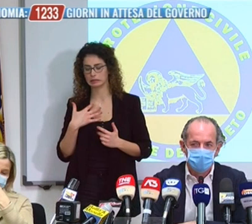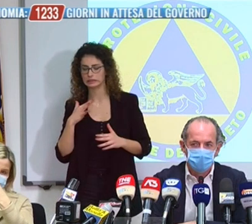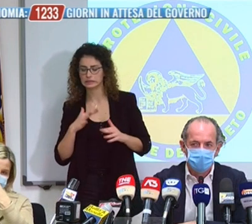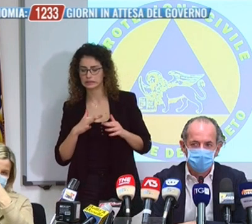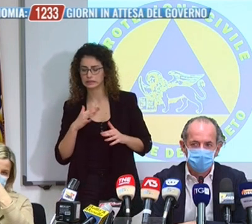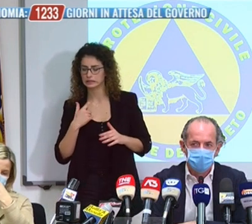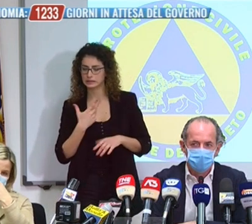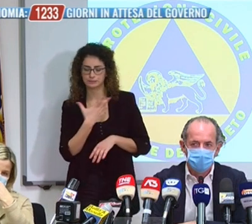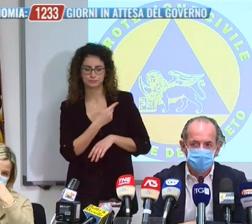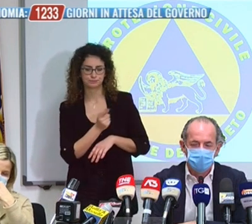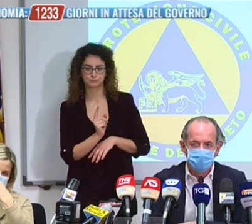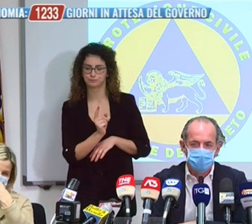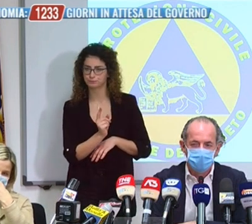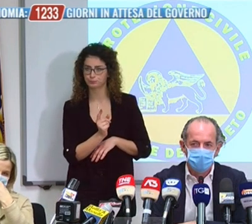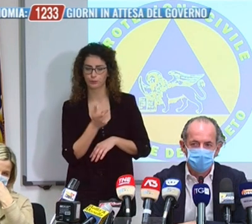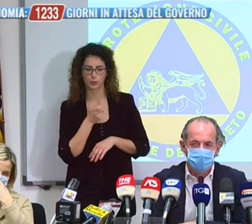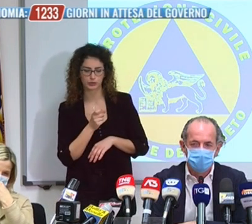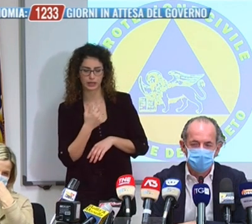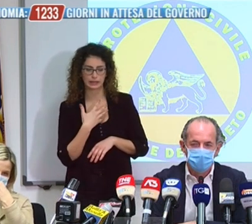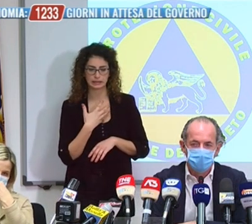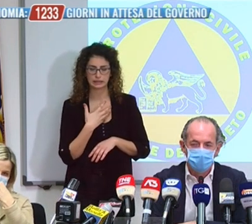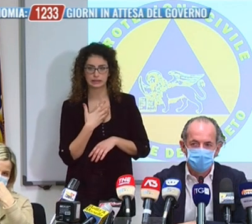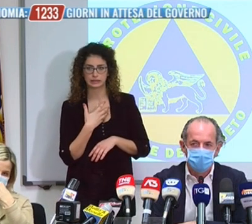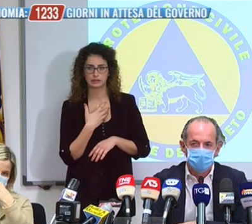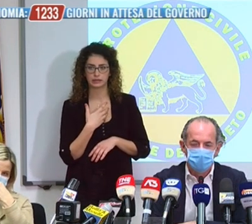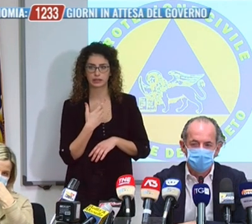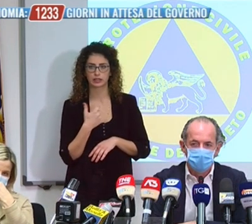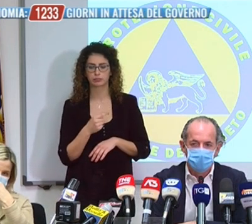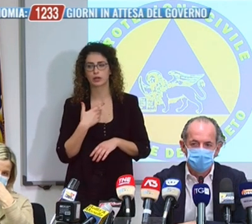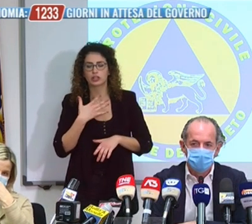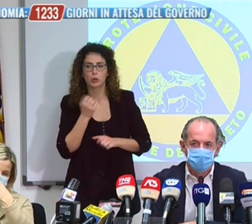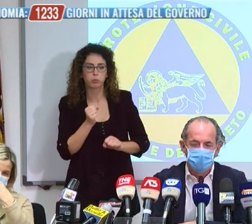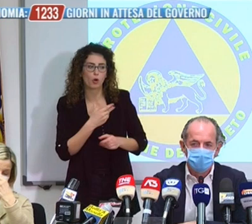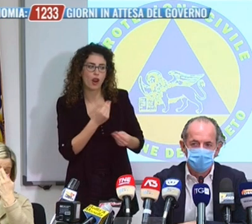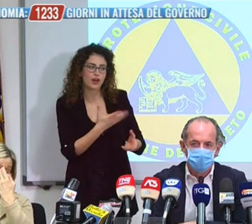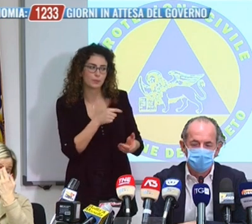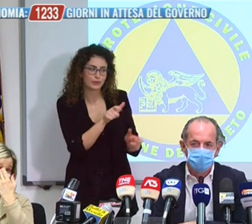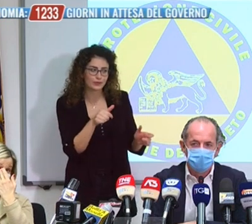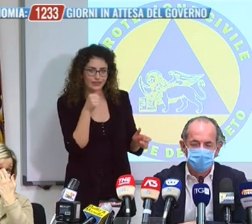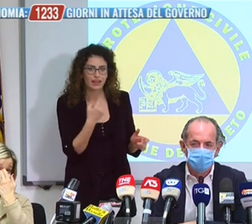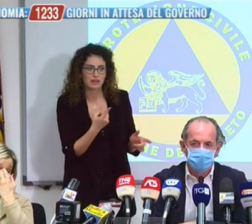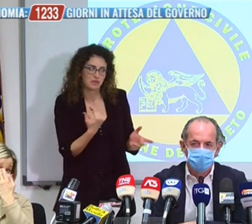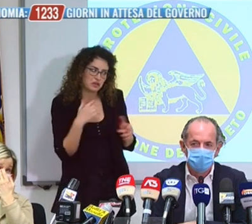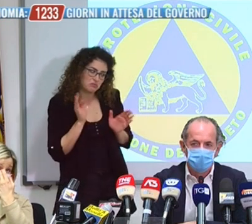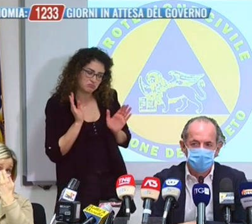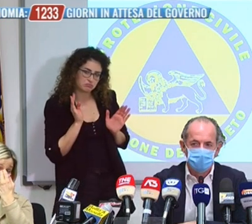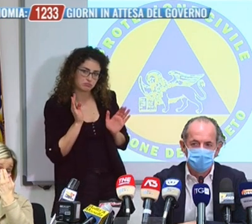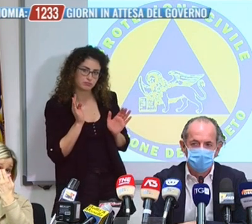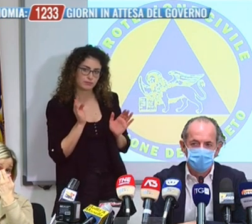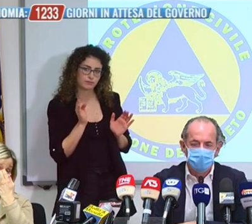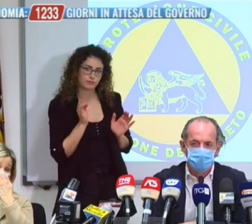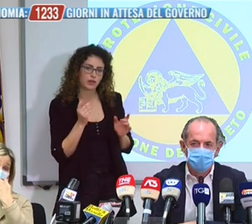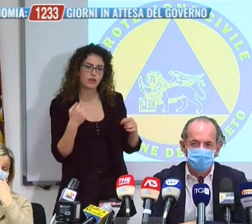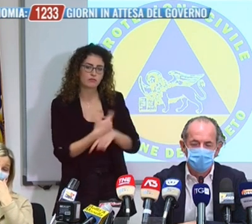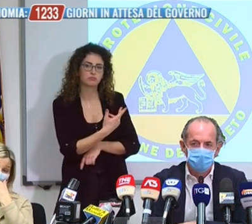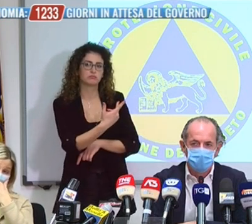fare il vaccino proprio per, e poi ha detto in caso lo lascio per chi può avere più bisogno, e